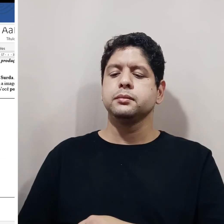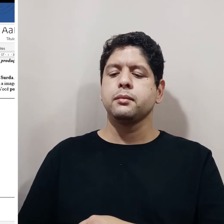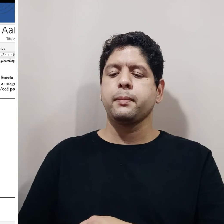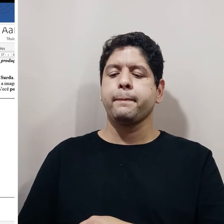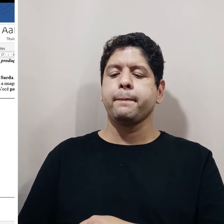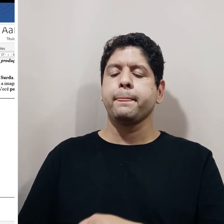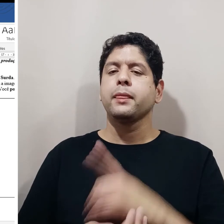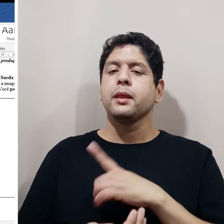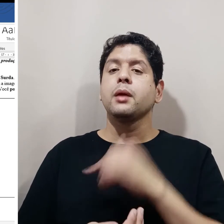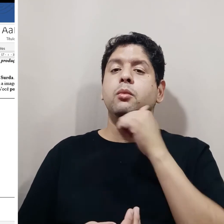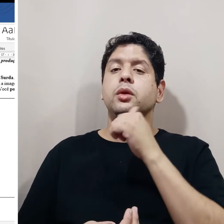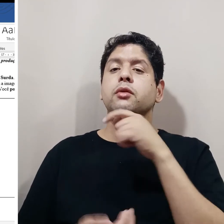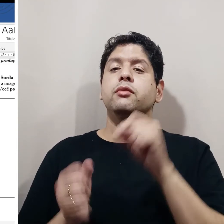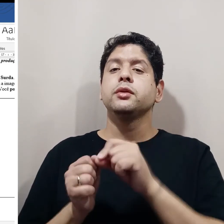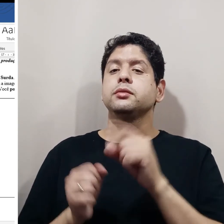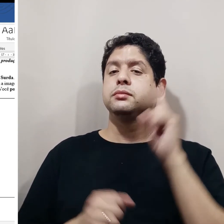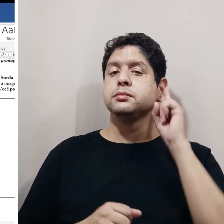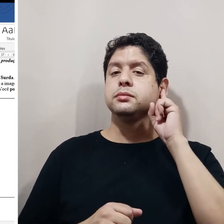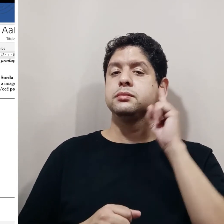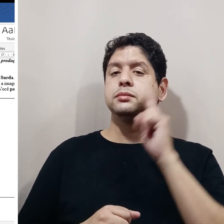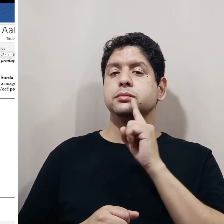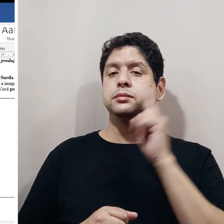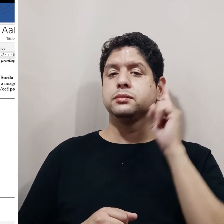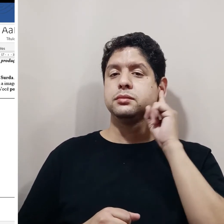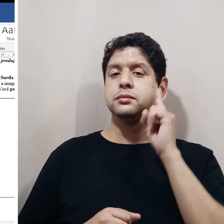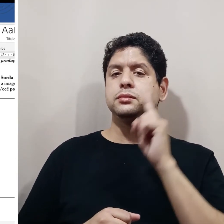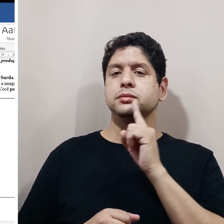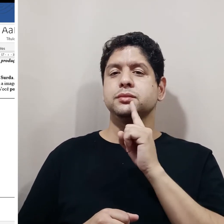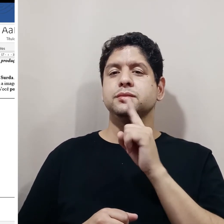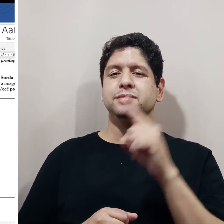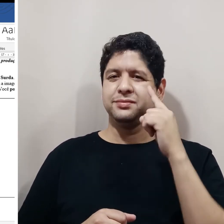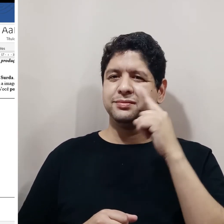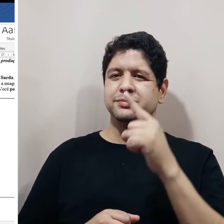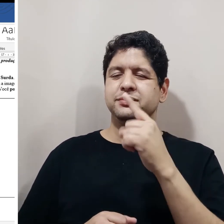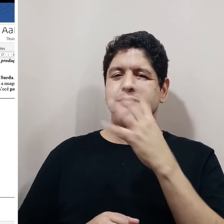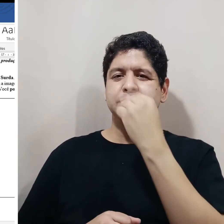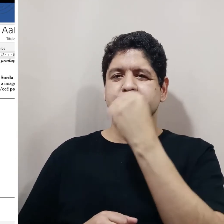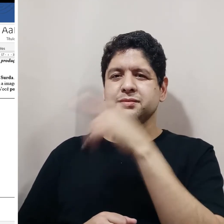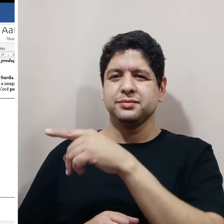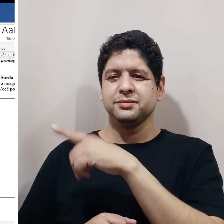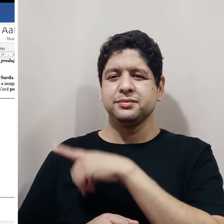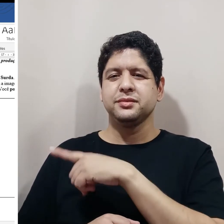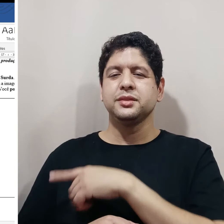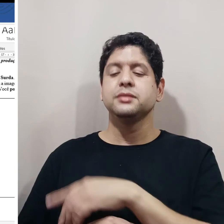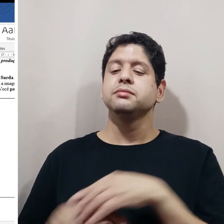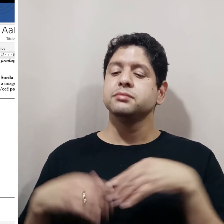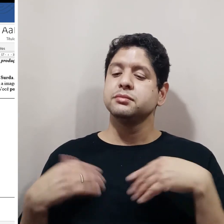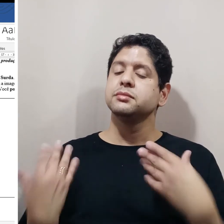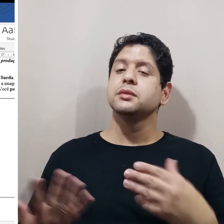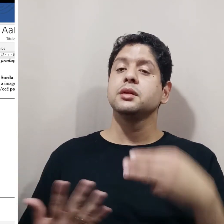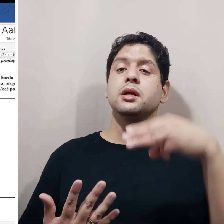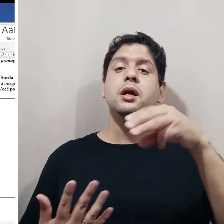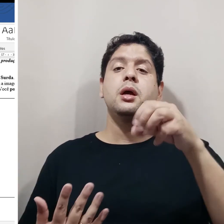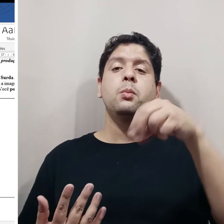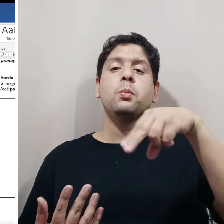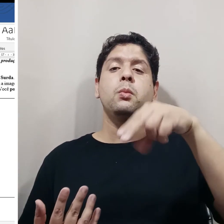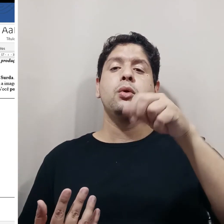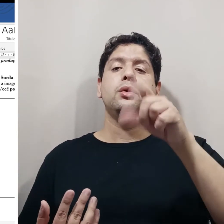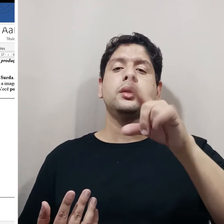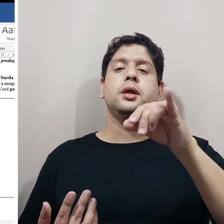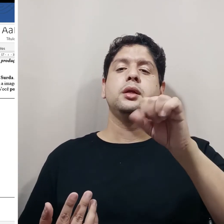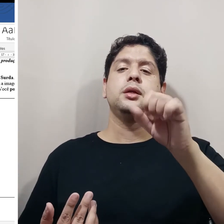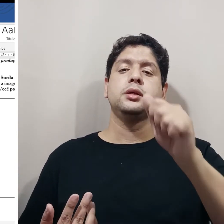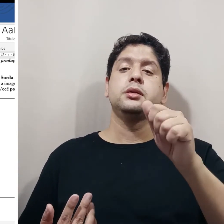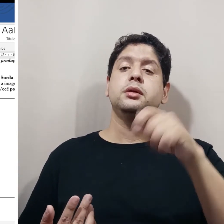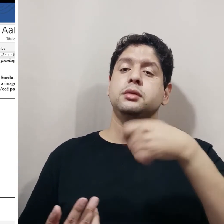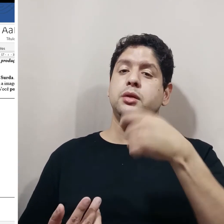outras cores, né, outras técnicas, né, de artes. E aqui, ó, ela está fazendo aqui